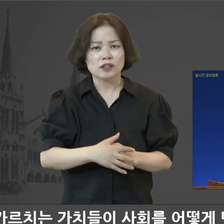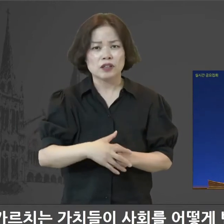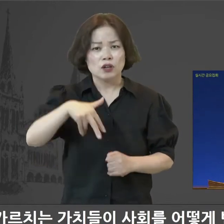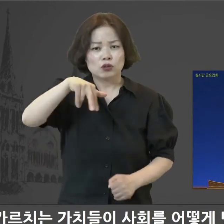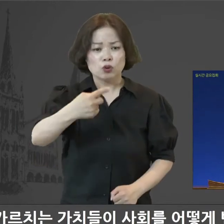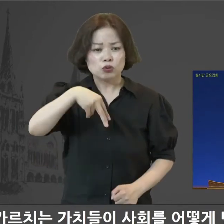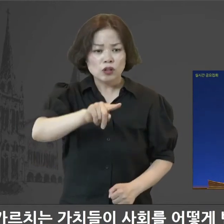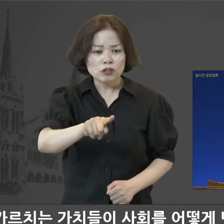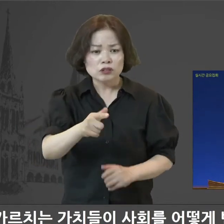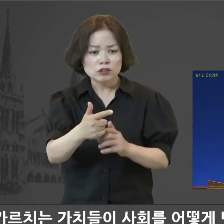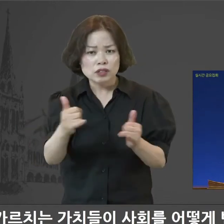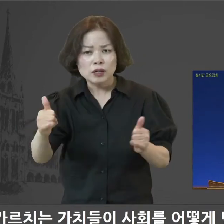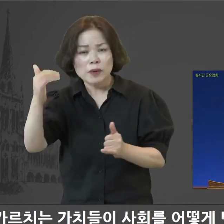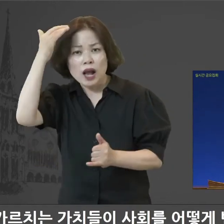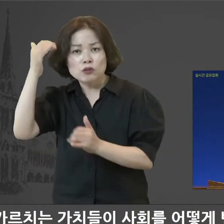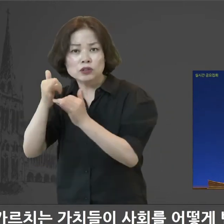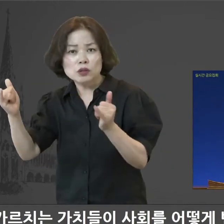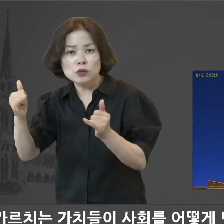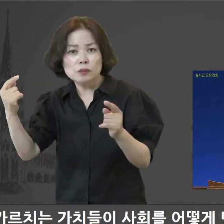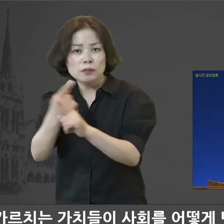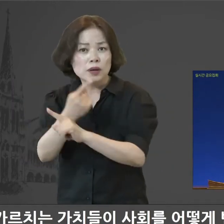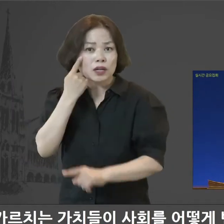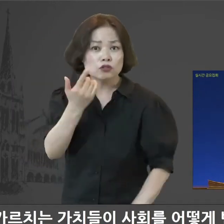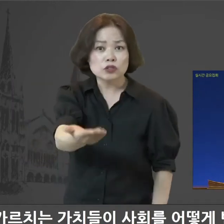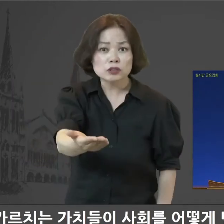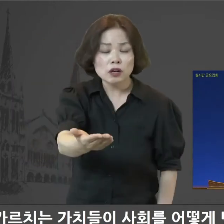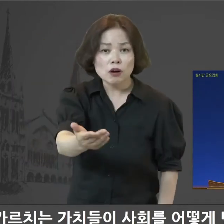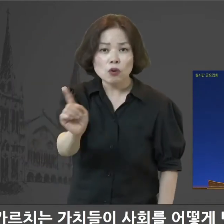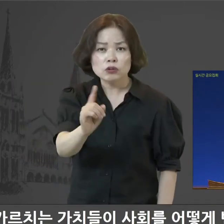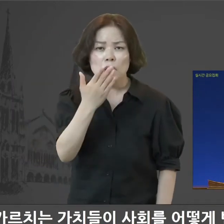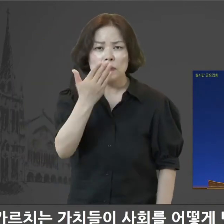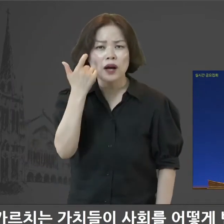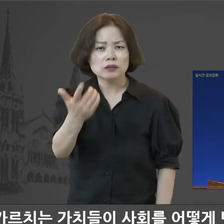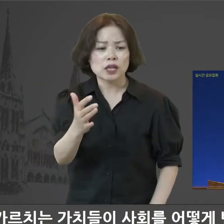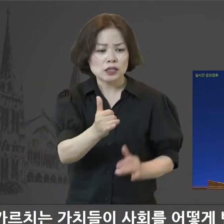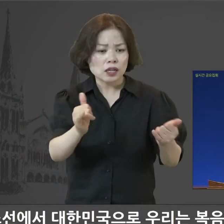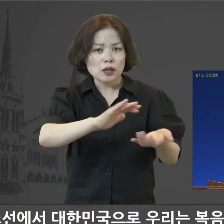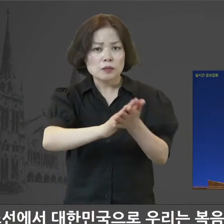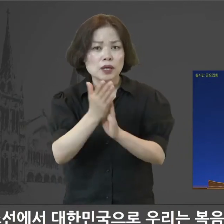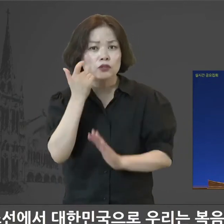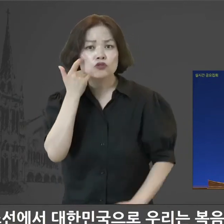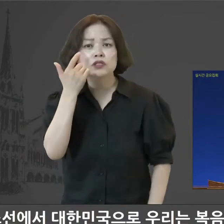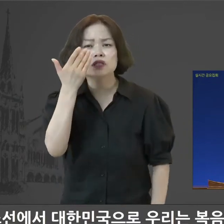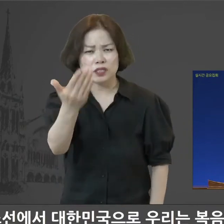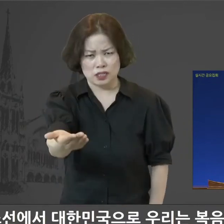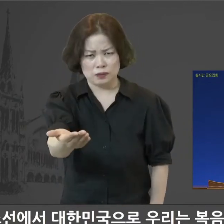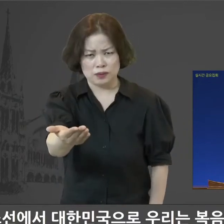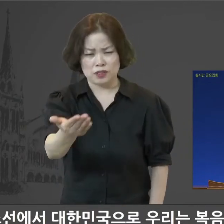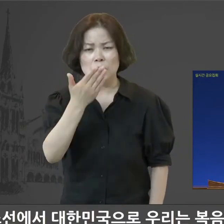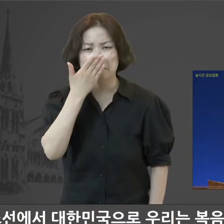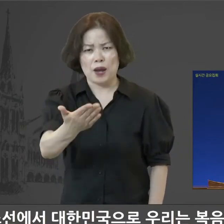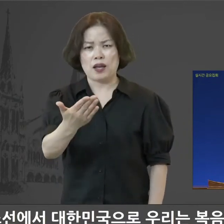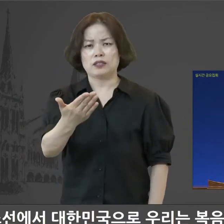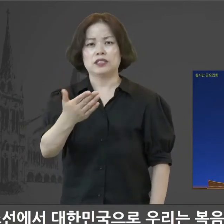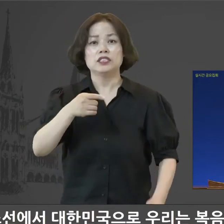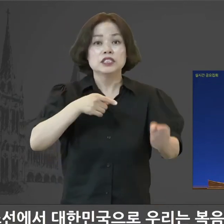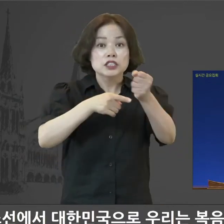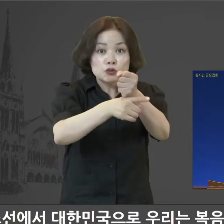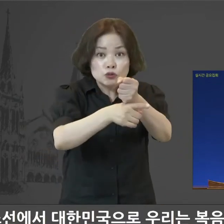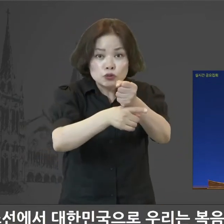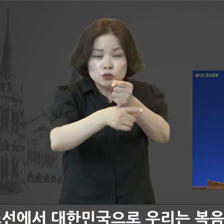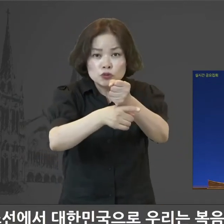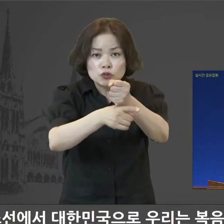어떻게 한국 사람으로 만듭니까? 그게 어떻게 가능합니까? 인간이 어떻게 변화됩니까? 그것이 가능했던 것은 바로